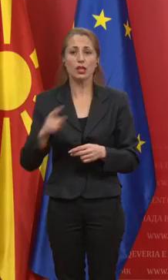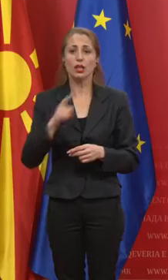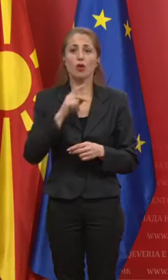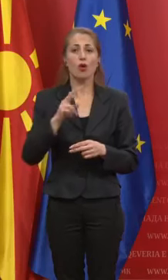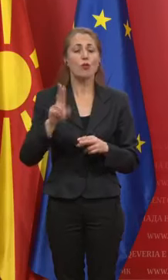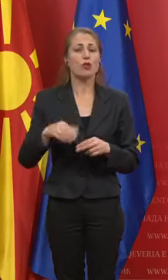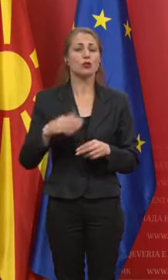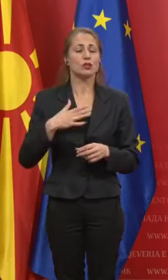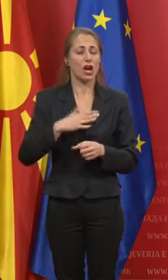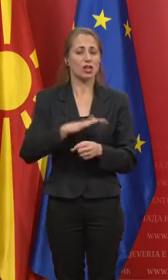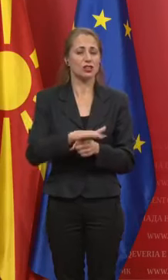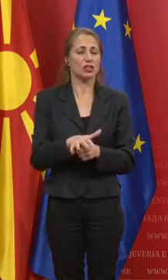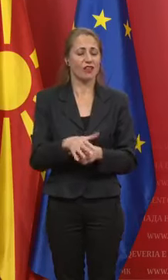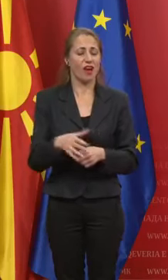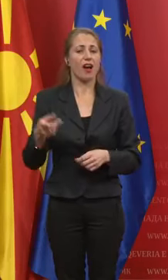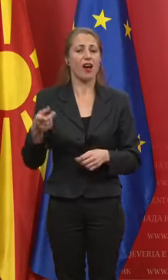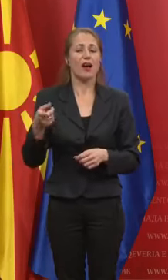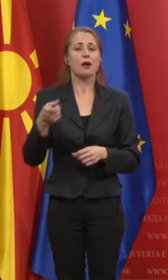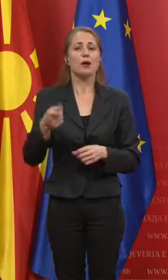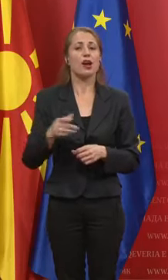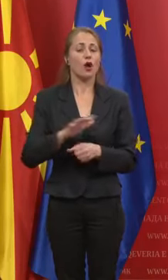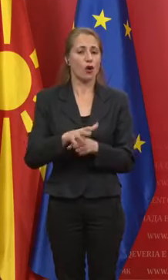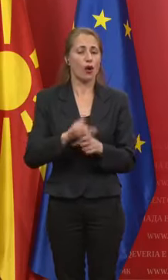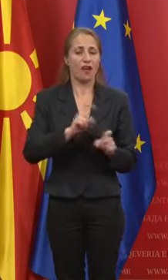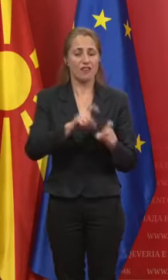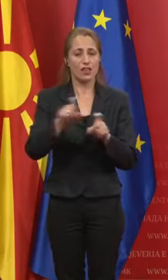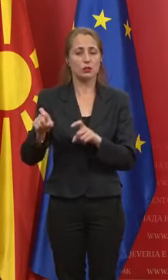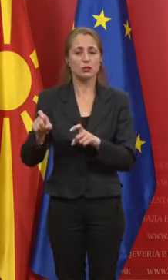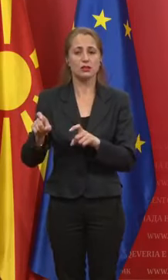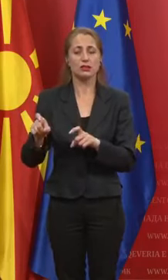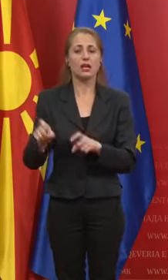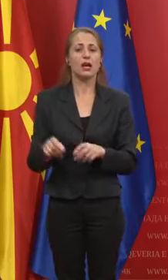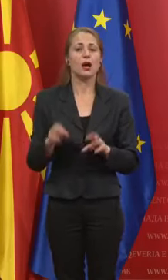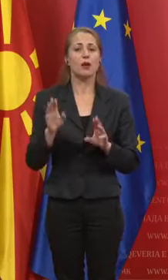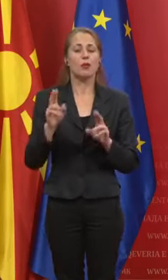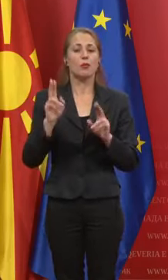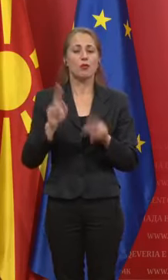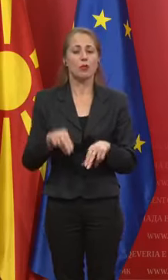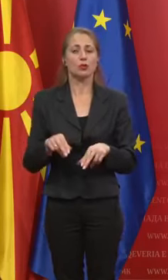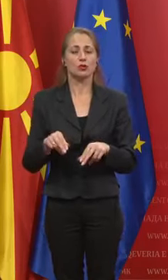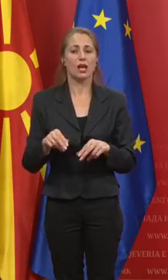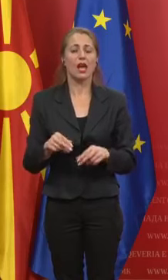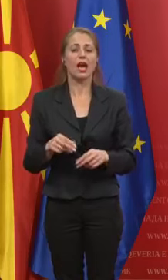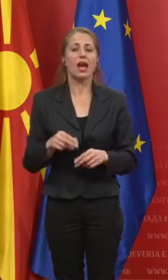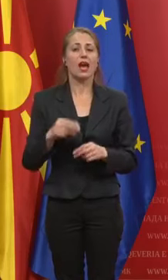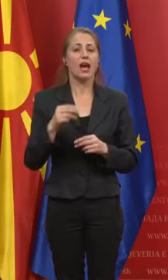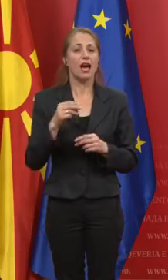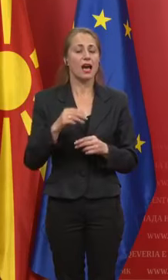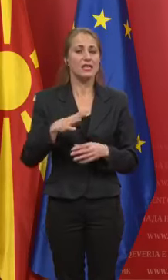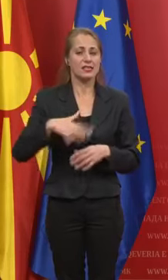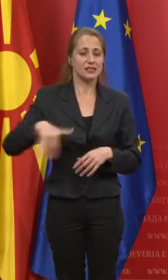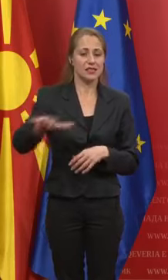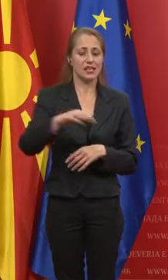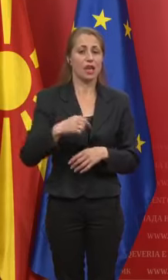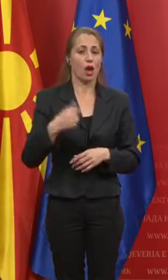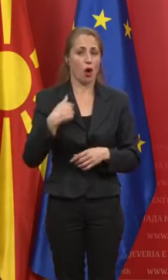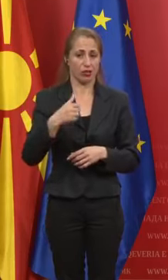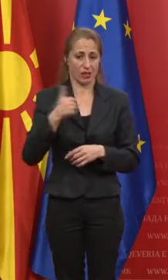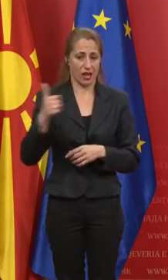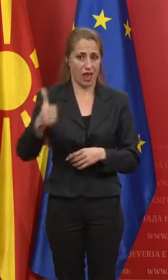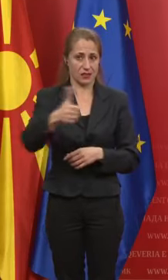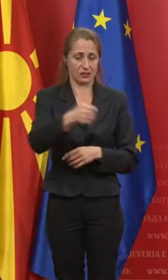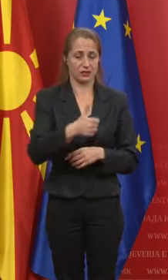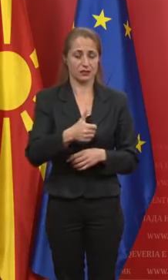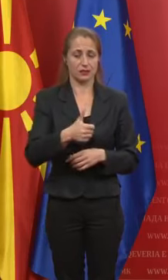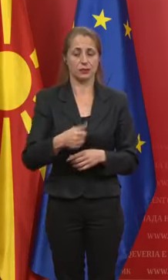бидат жртви на вирусот, а видовме дека коронавирусот може да биде фатален буквално за секој еден од нас.